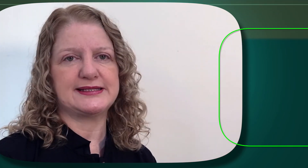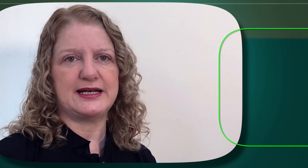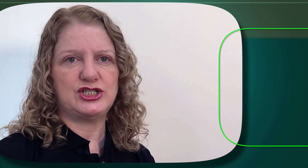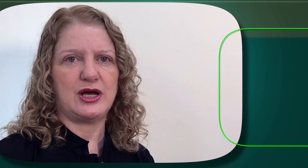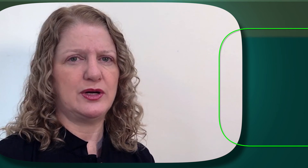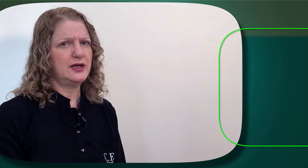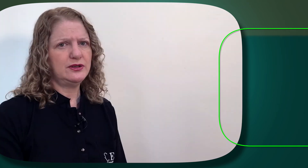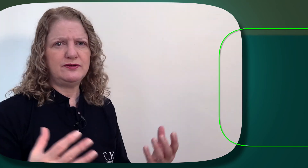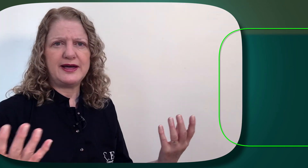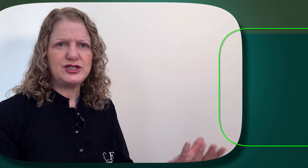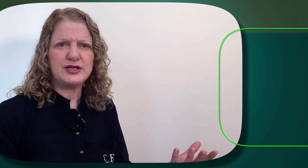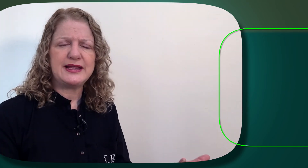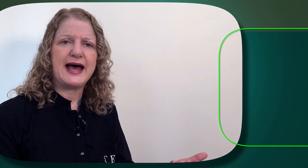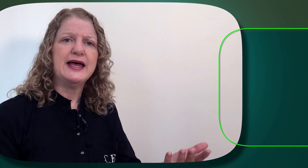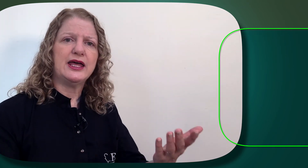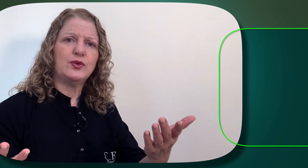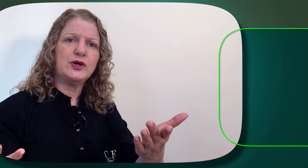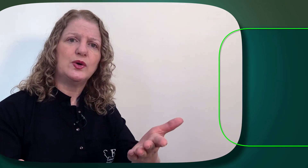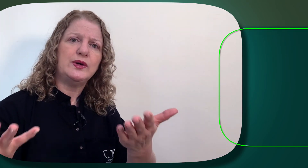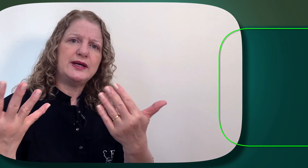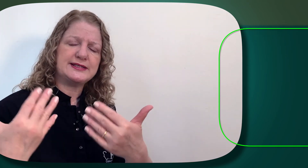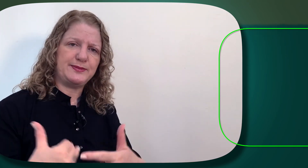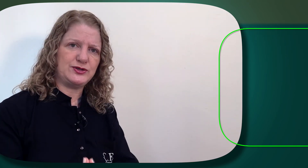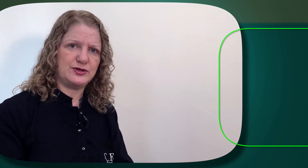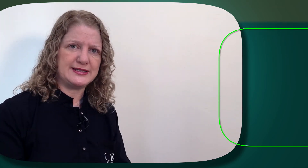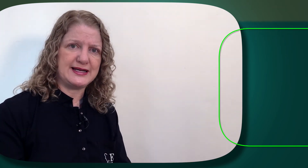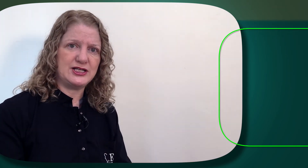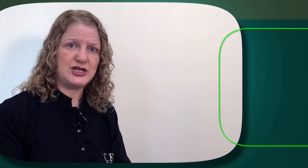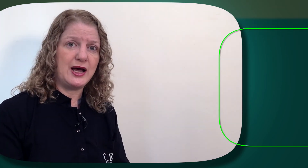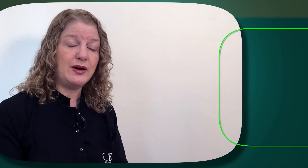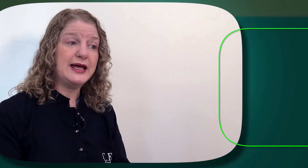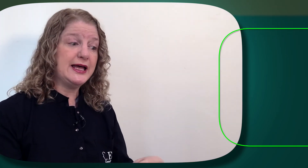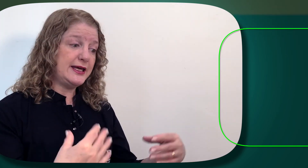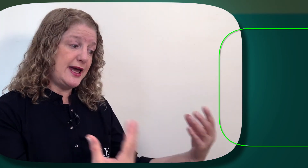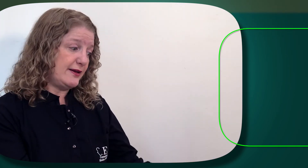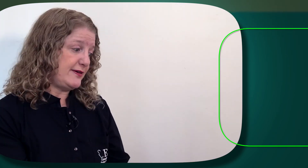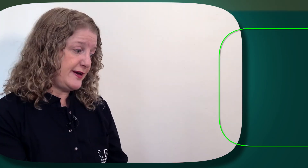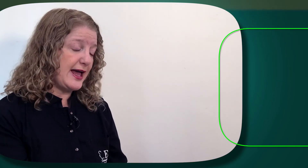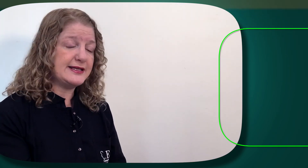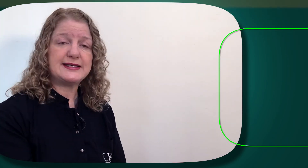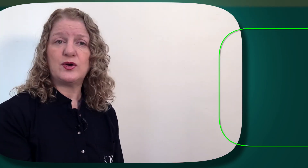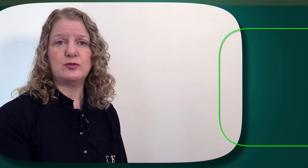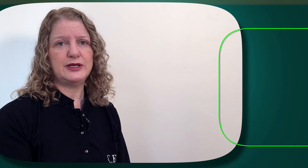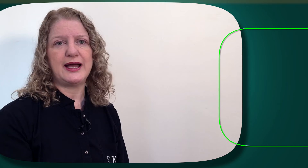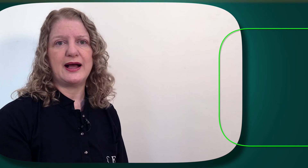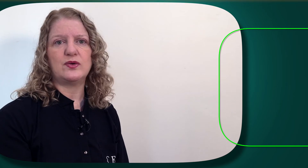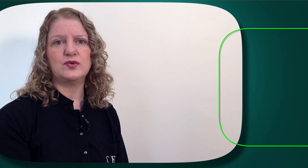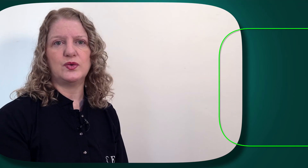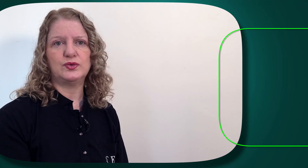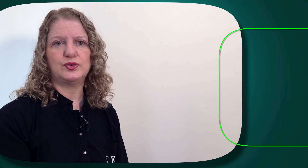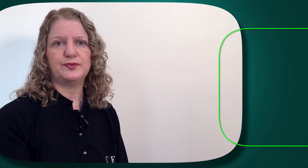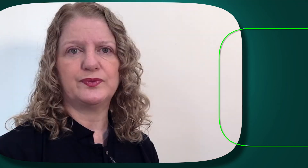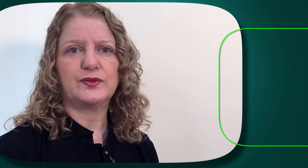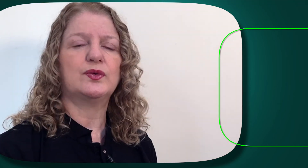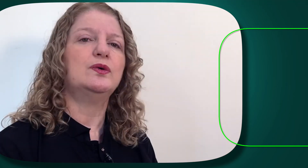sala de aula. Não vai adiantar eu incluir essa pessoa na sala de aula e ela vai ficar ali sem comunicar com o outro,